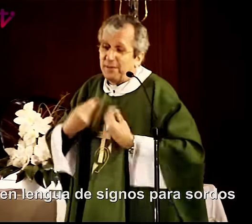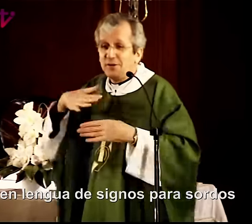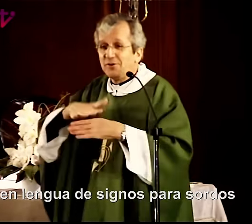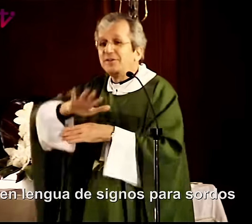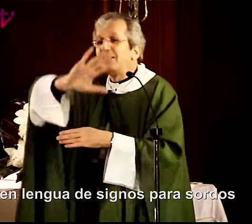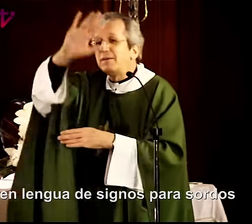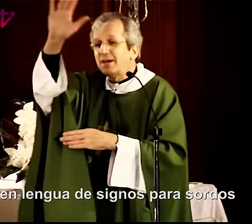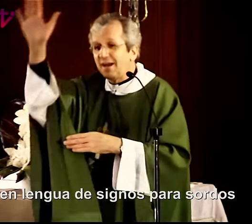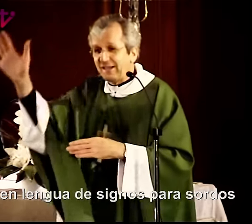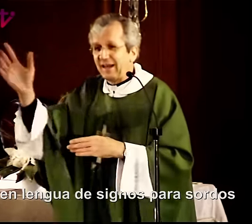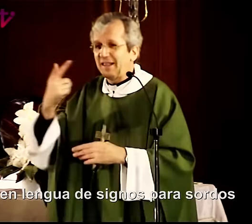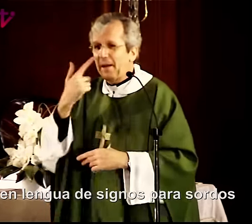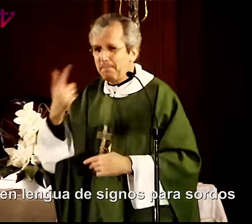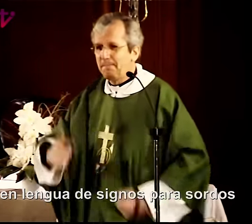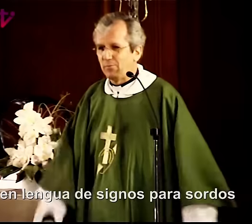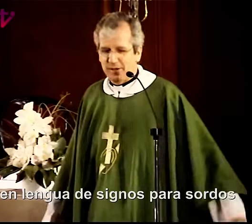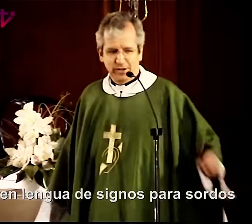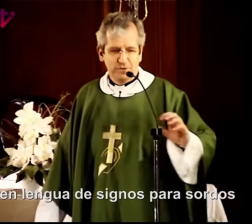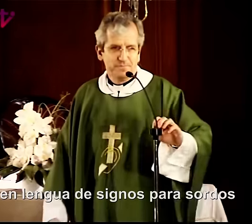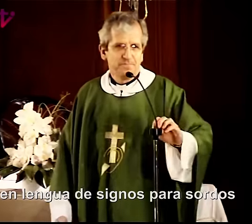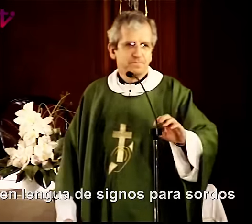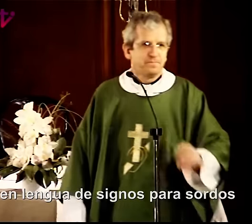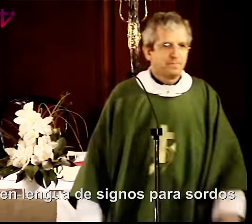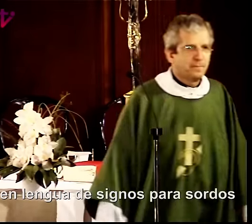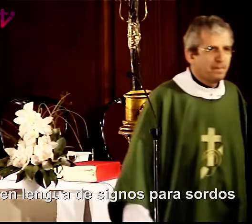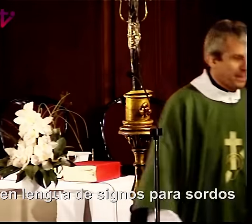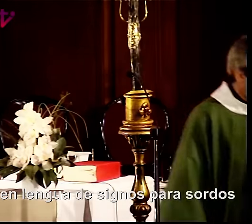camino de vida eterna. Vamos a verlo.